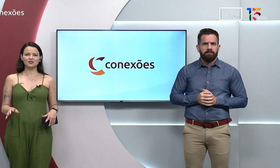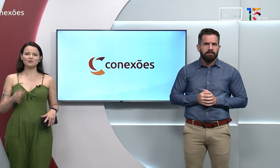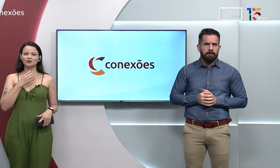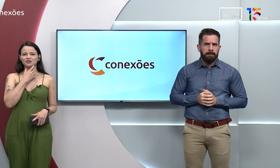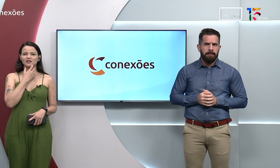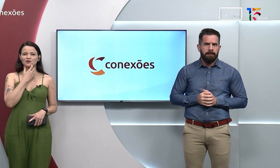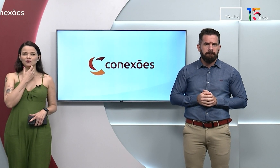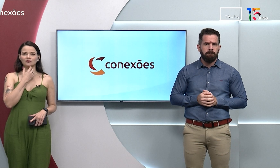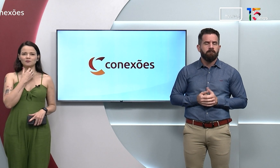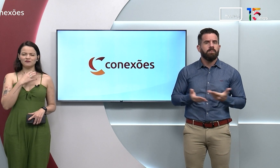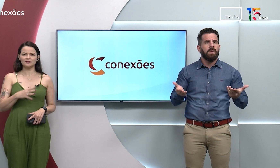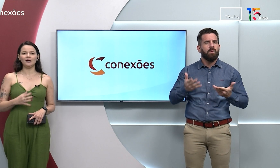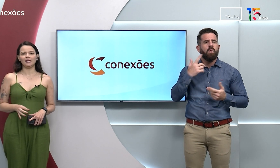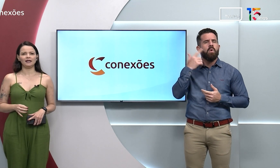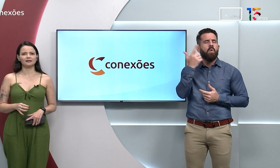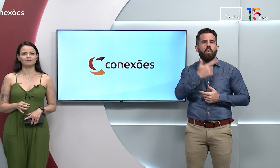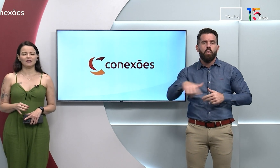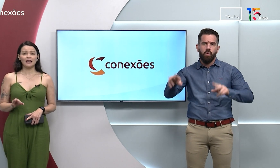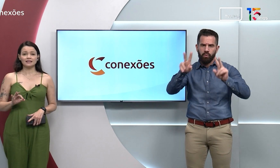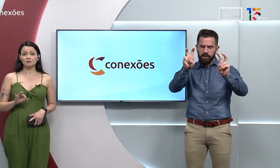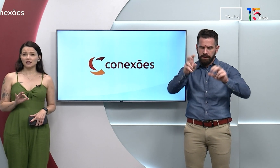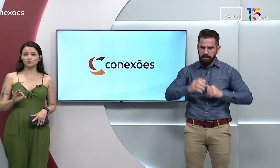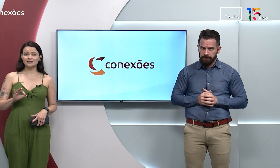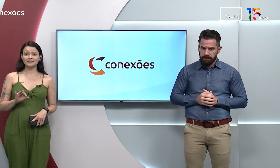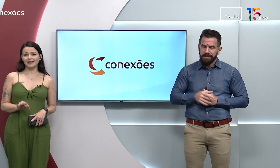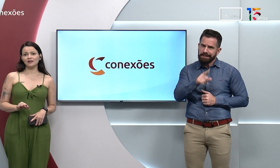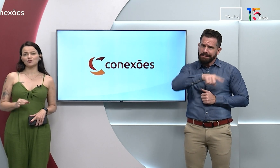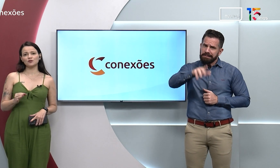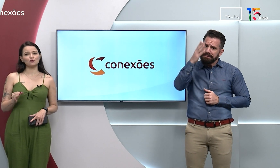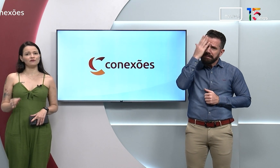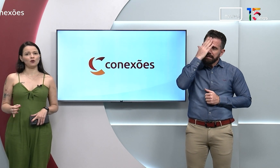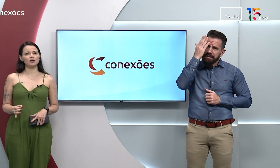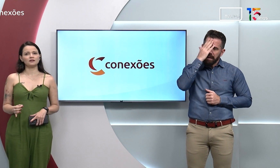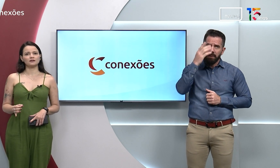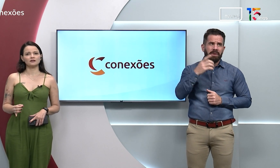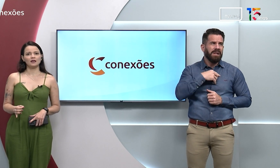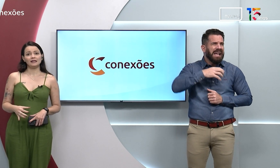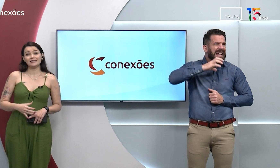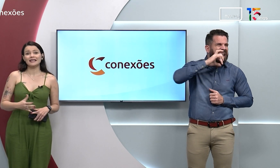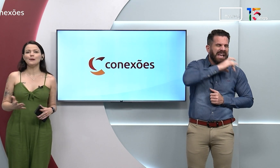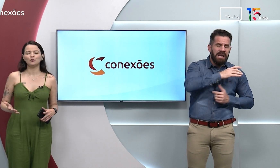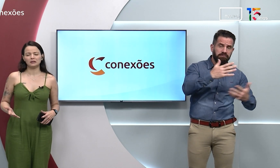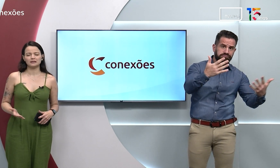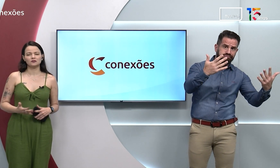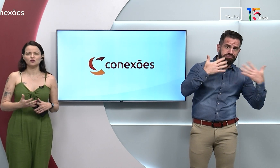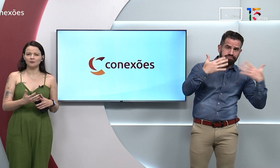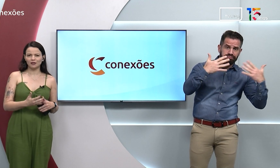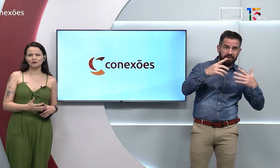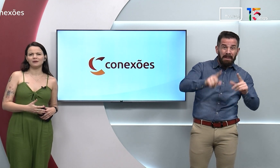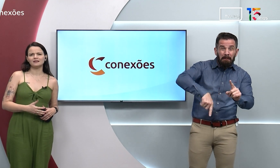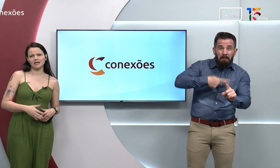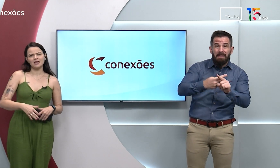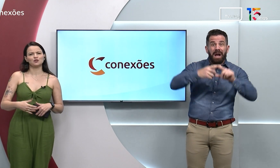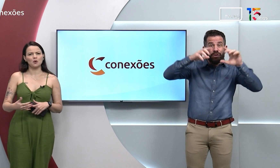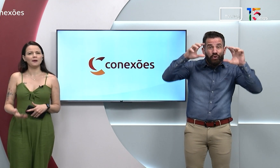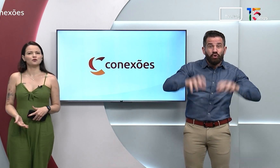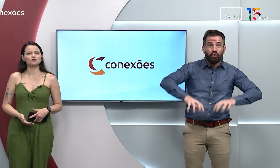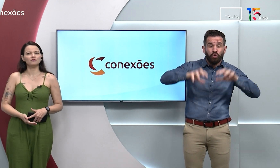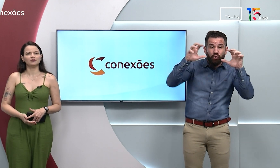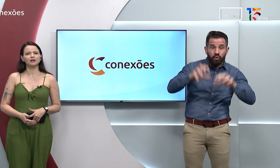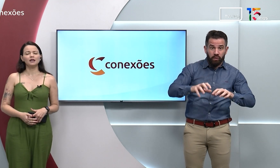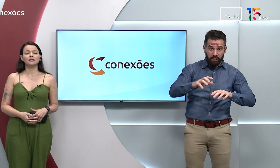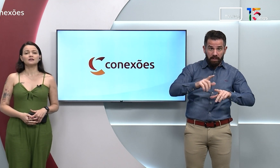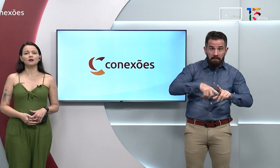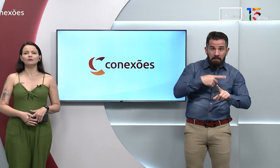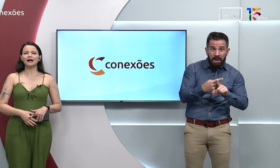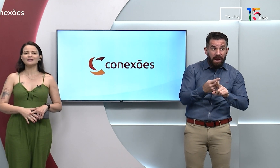Agora a gente muda de assunto para fazer um alerta. As temperaturas quentes e chuvosas, as épocas de temperatura mais quente, com mais